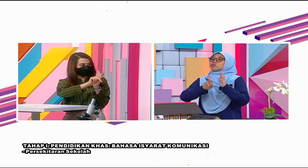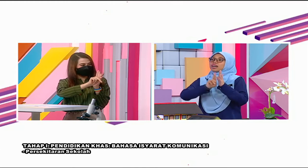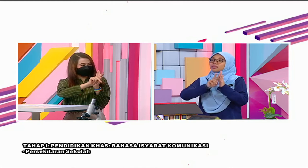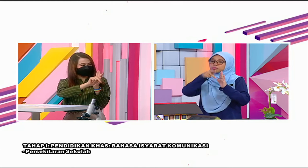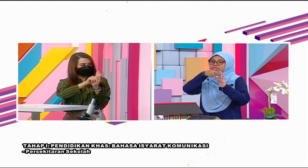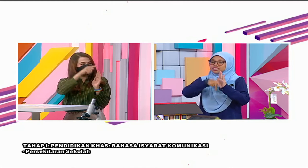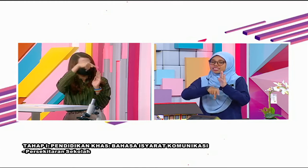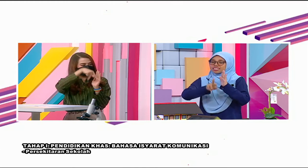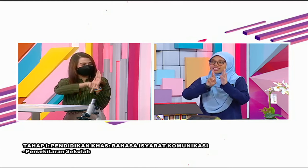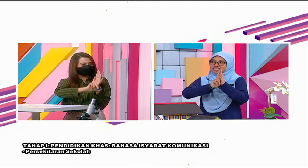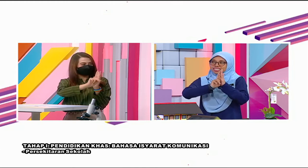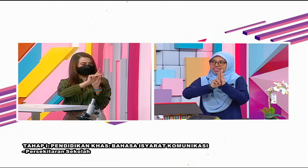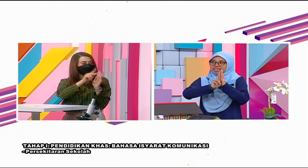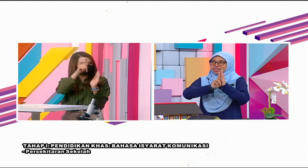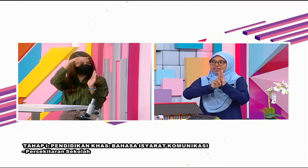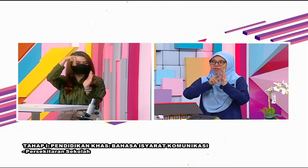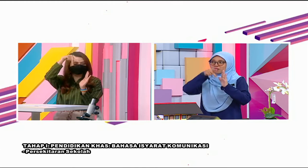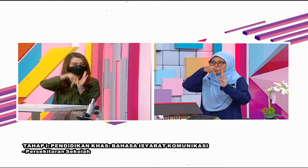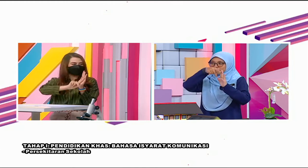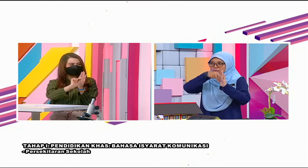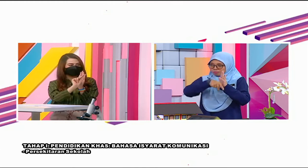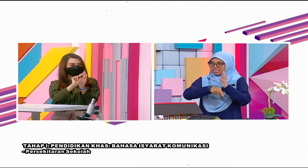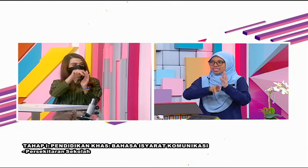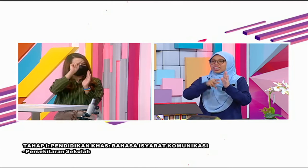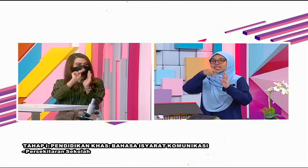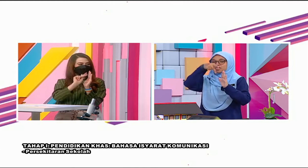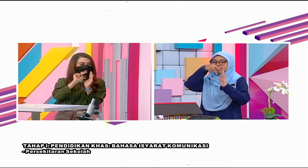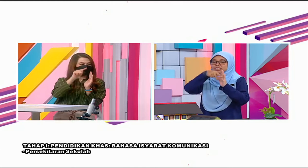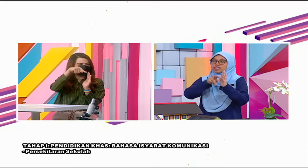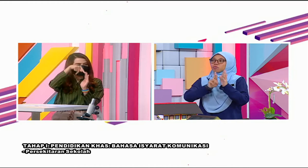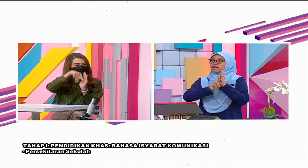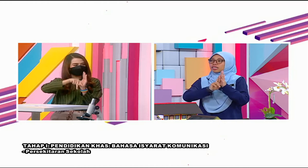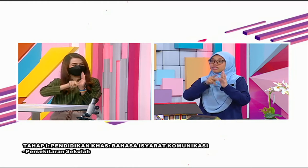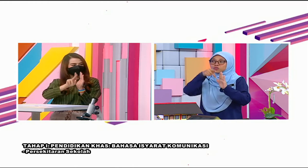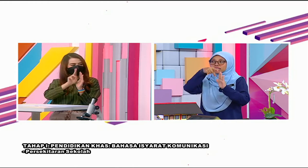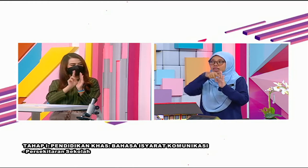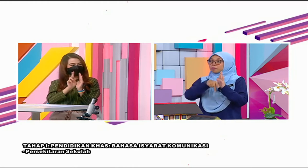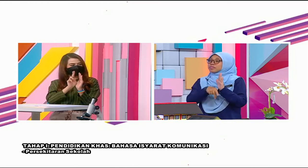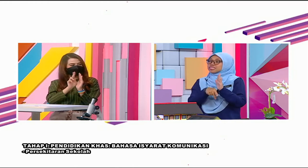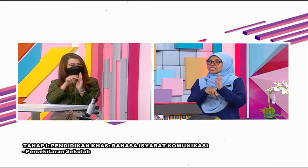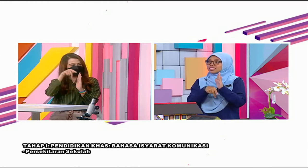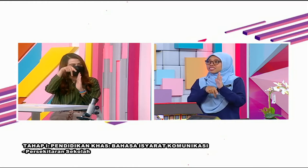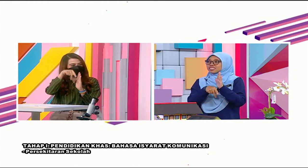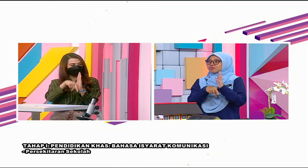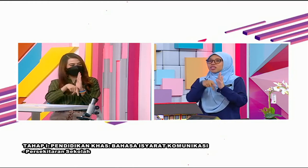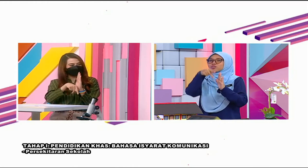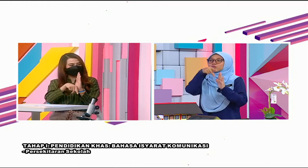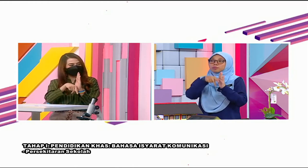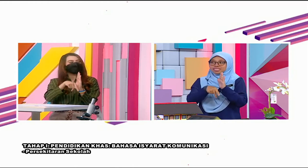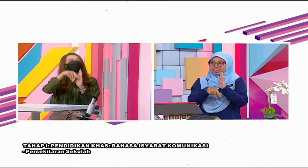imbuhan. Per memang setiap per begitu. Per. Kalau kita tak ada buat R itu adalah per sahaja. Okay. Imbuhan untuk per sahaja. Oh,